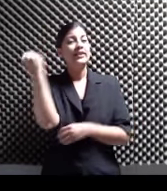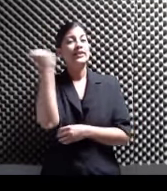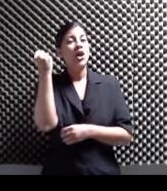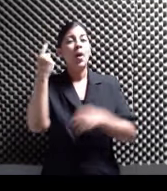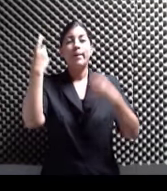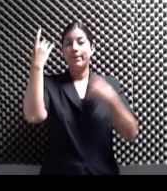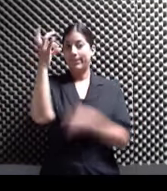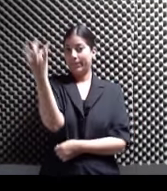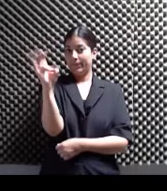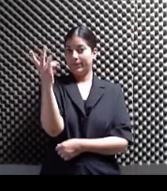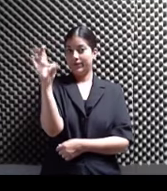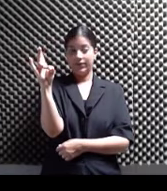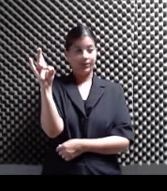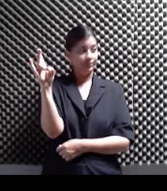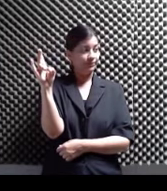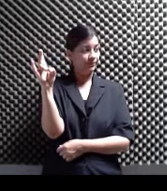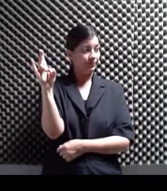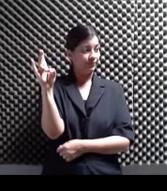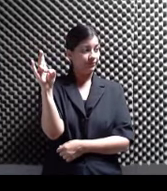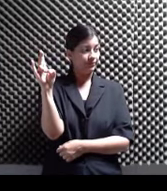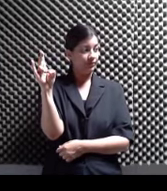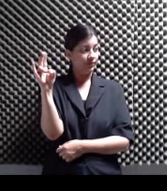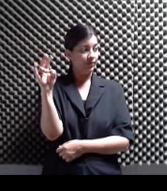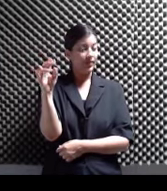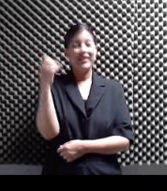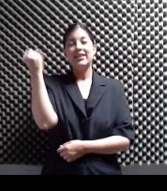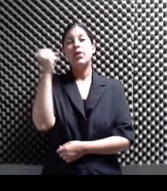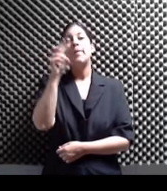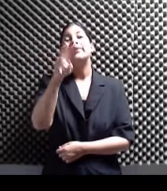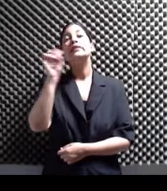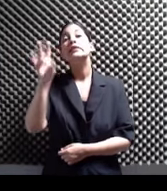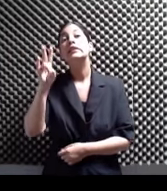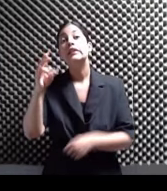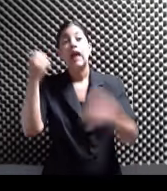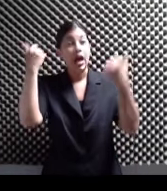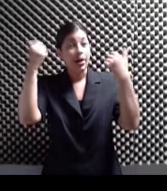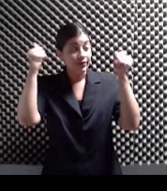a KL, así mismo se dice,